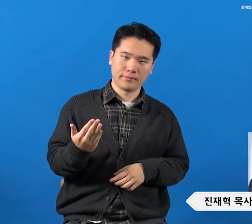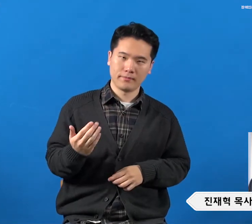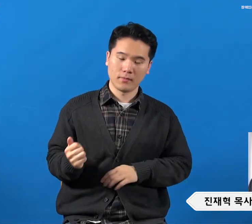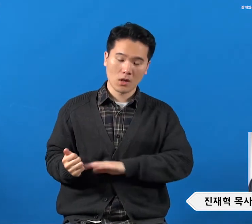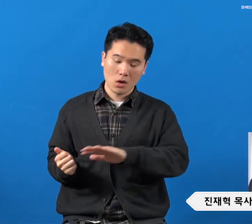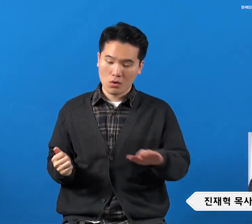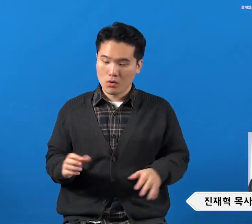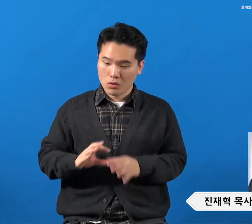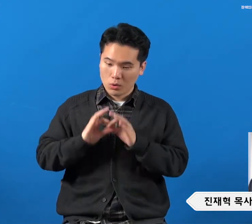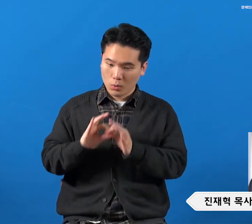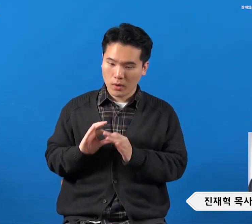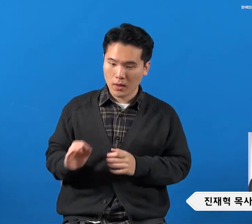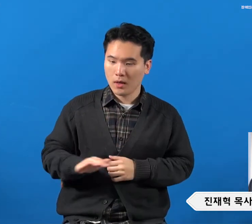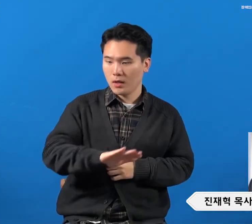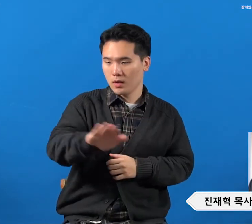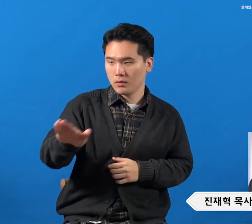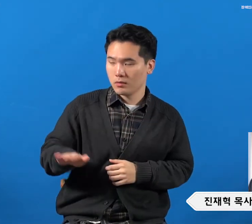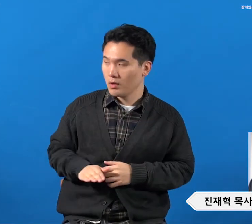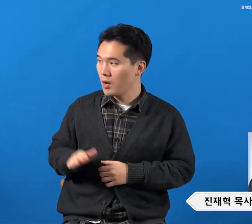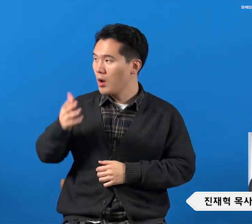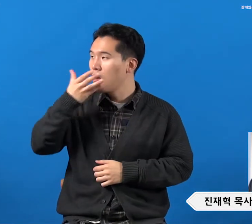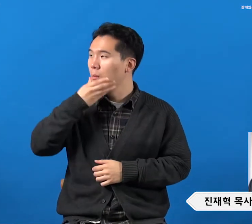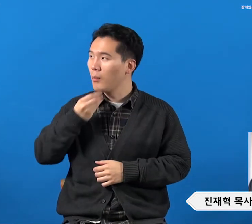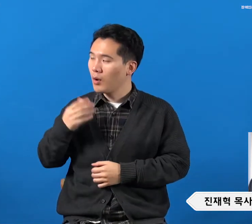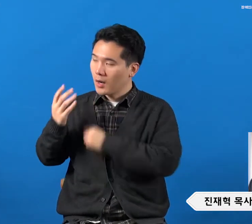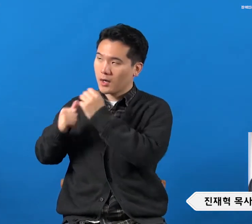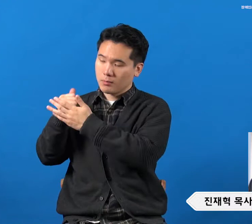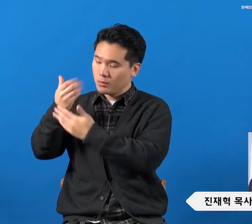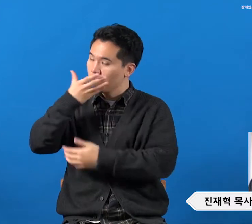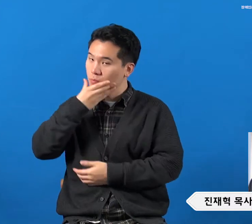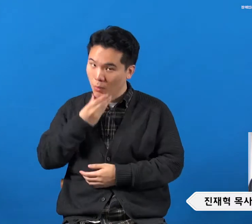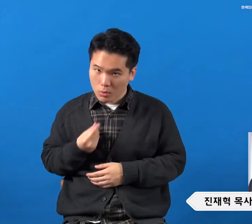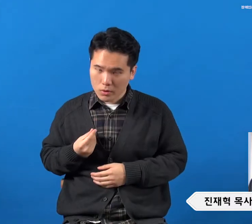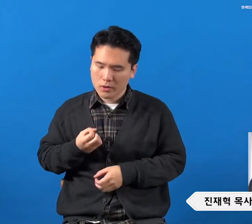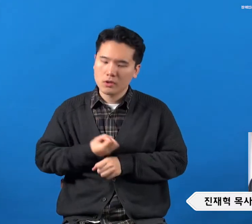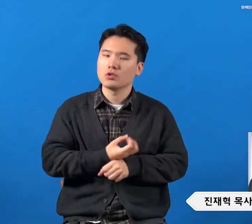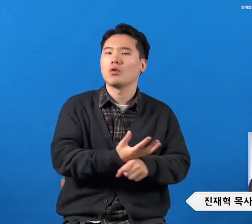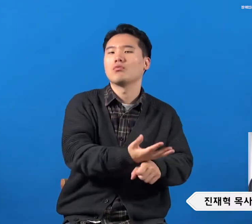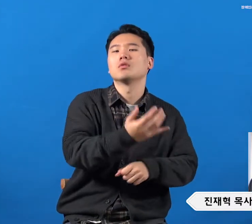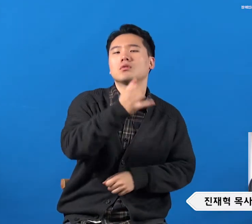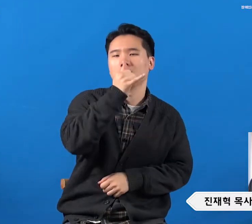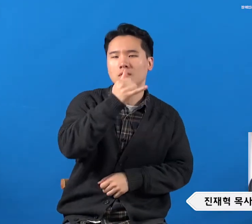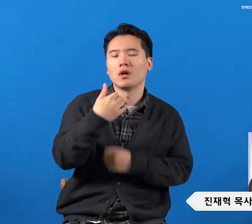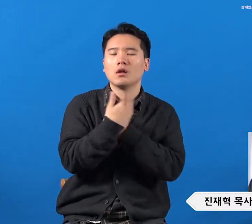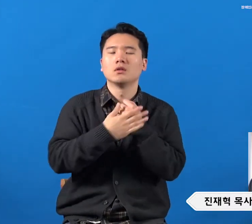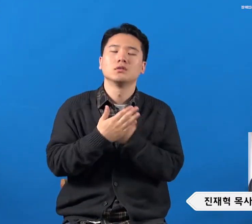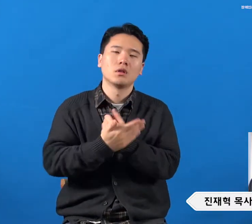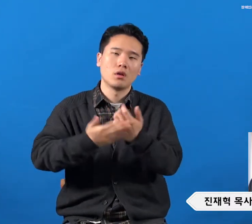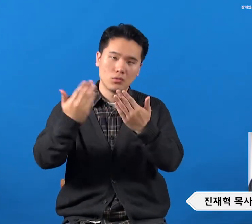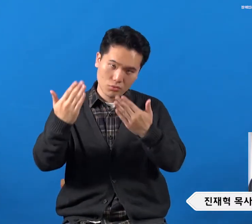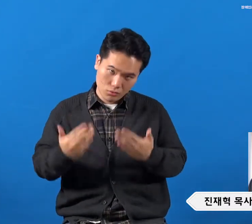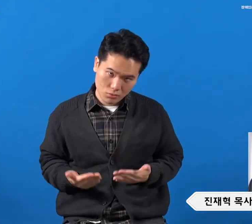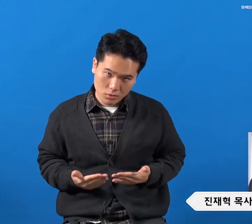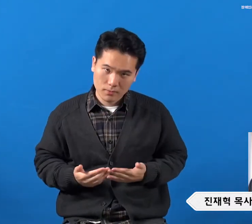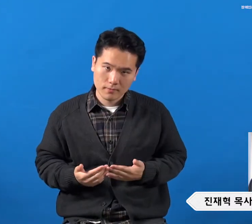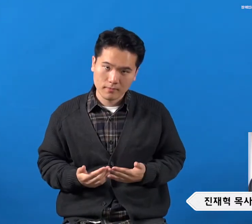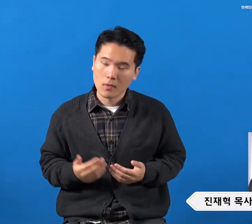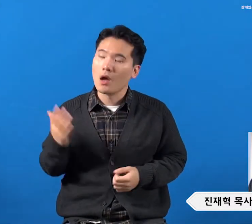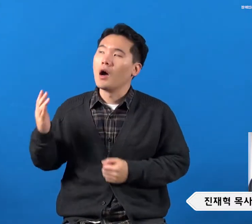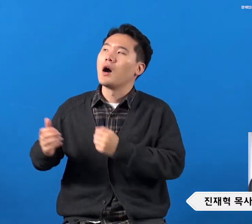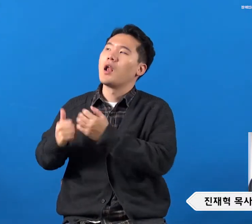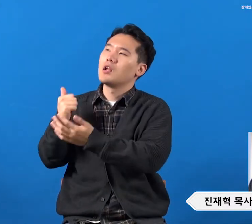하여금 이렇게 쓰임 받으며 하나님의 축복을 전할 수 있는 은혜를 주시는